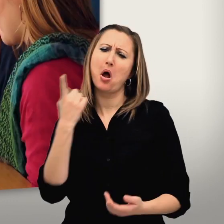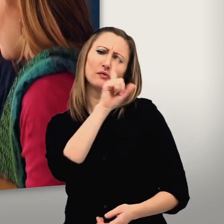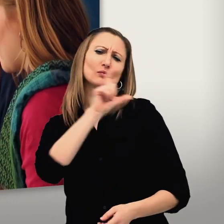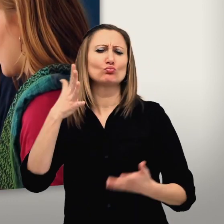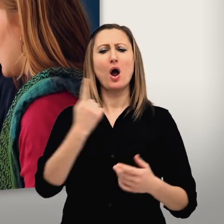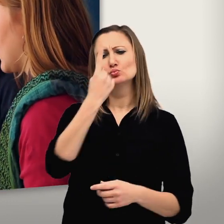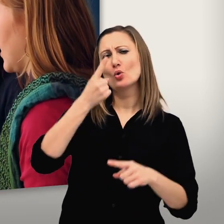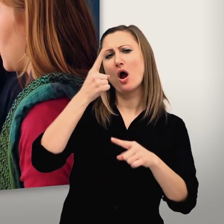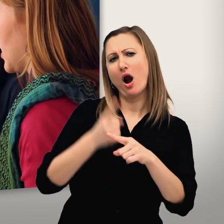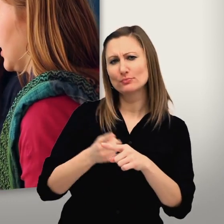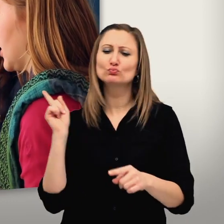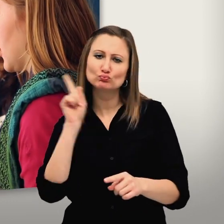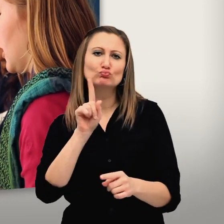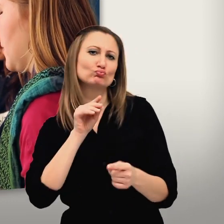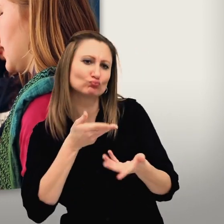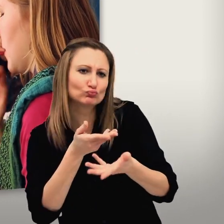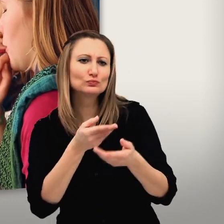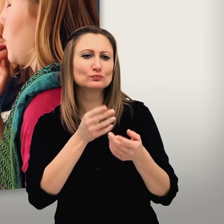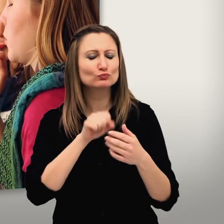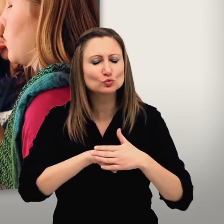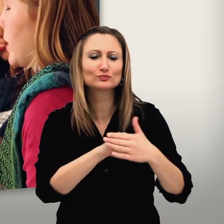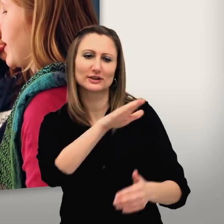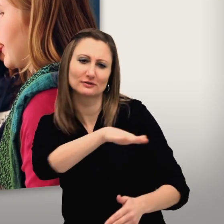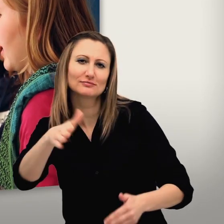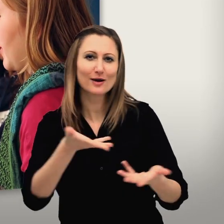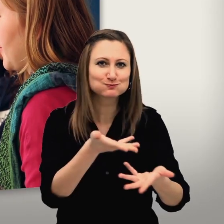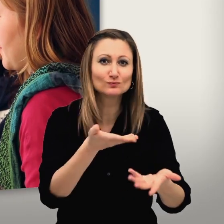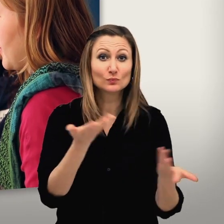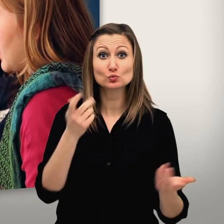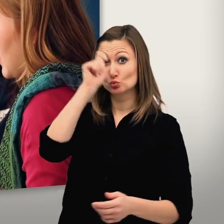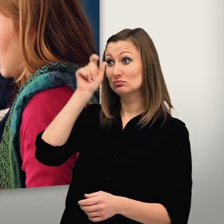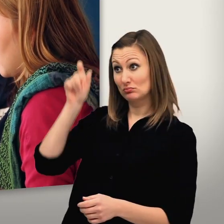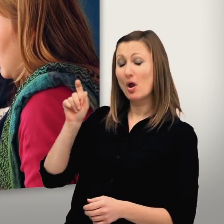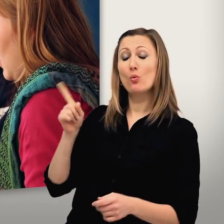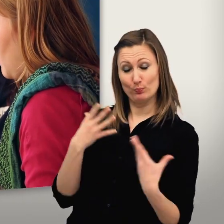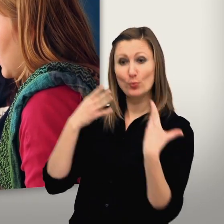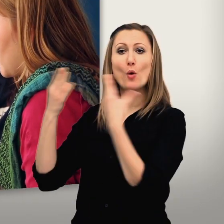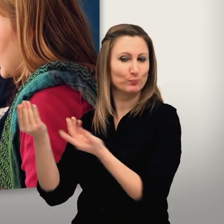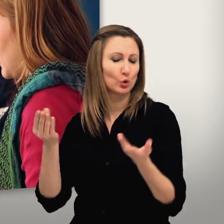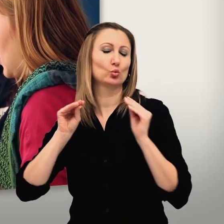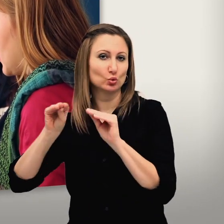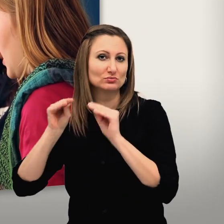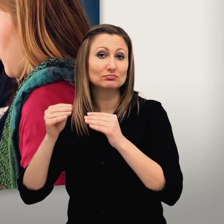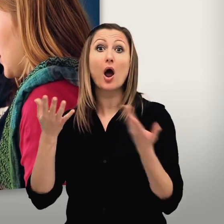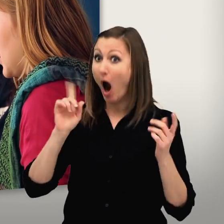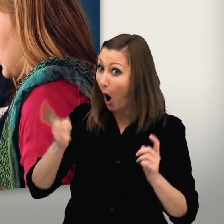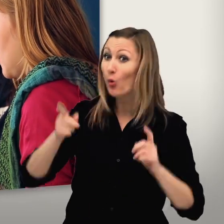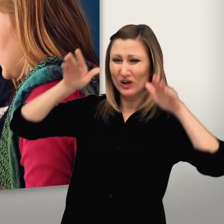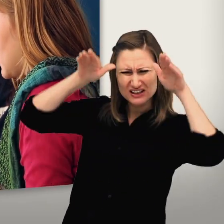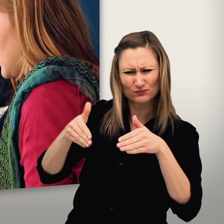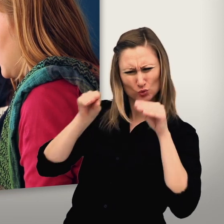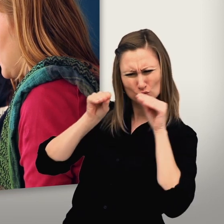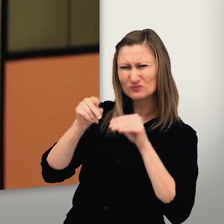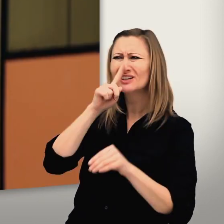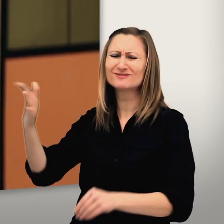Die kommen ja anderthalb Stunden in der Woche hier hin, setzen sich mit den Kleinen hin und arbeiten mit denen. Und dafür bekommen sie Kurse,